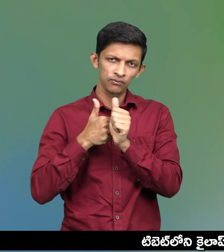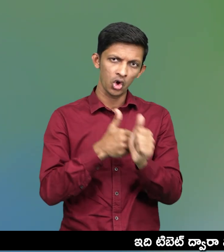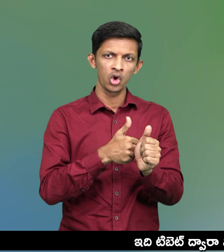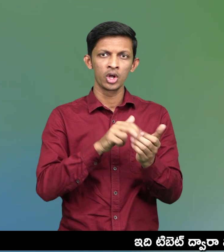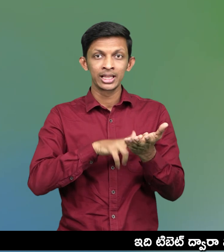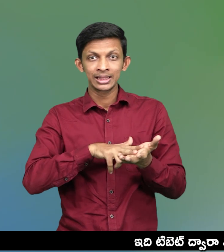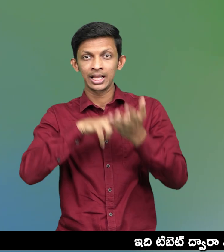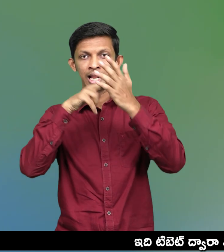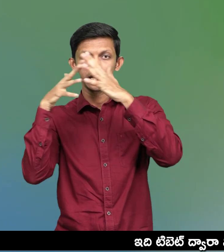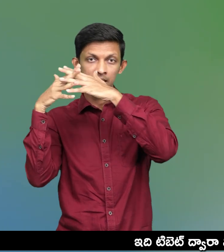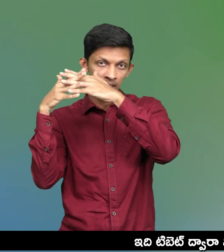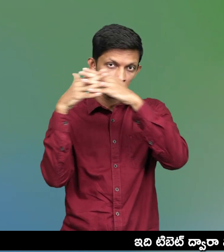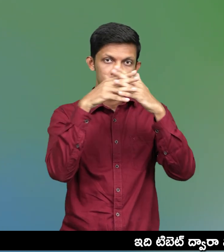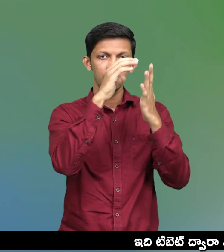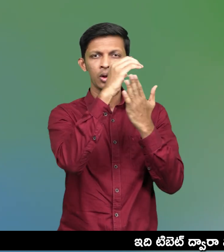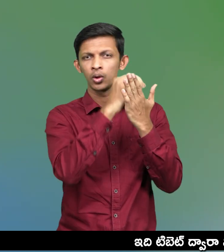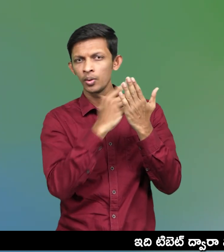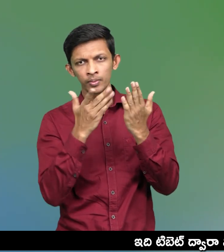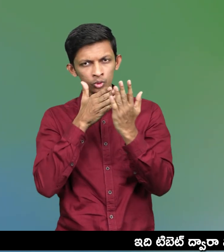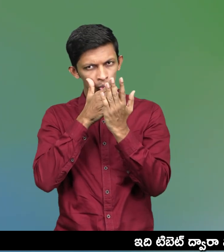ఇది టిబెట్ ద్వారా వాయవ్య మార్గాన్ని అనుసరిస్తుంది.